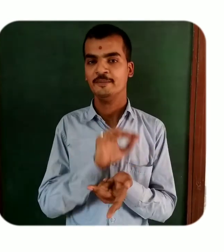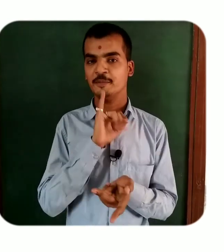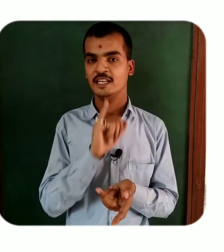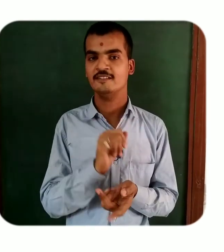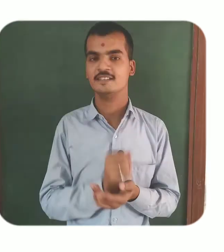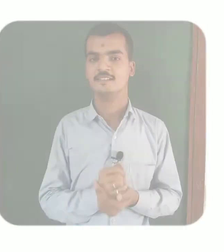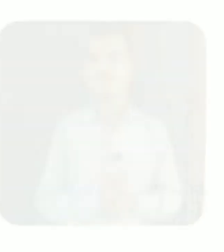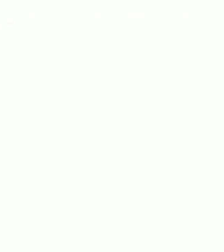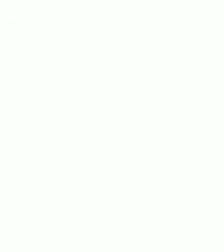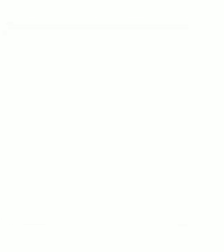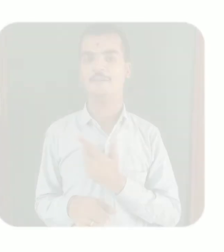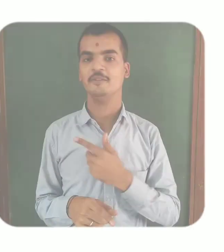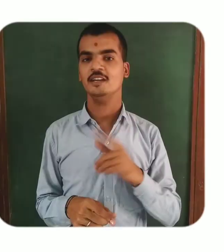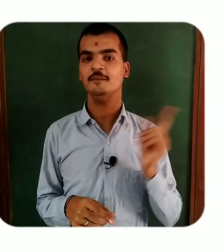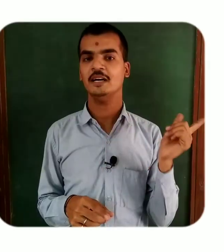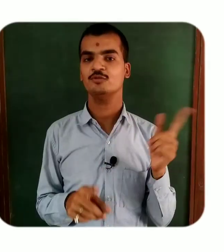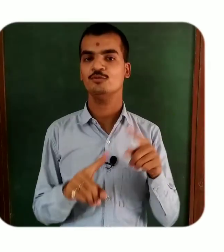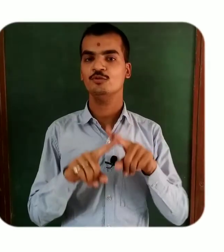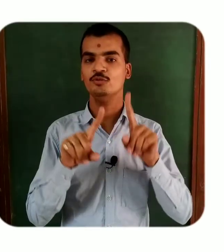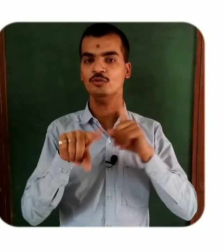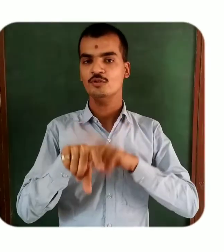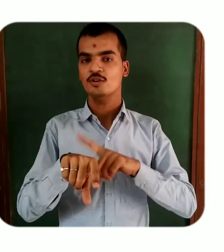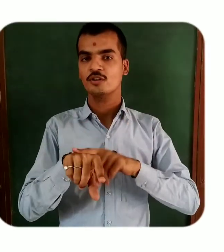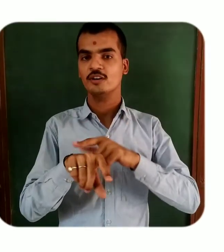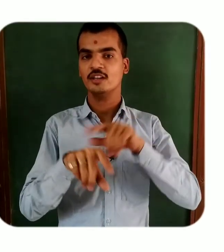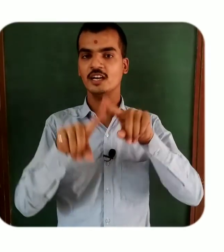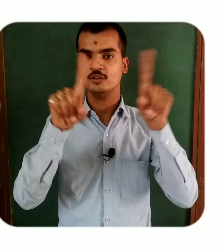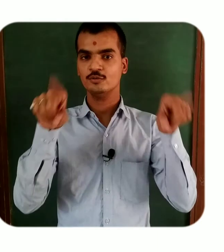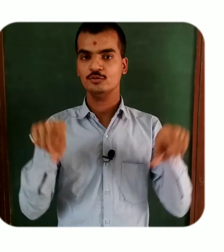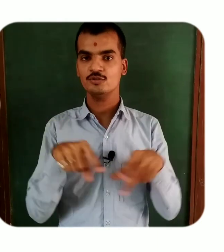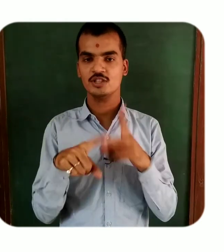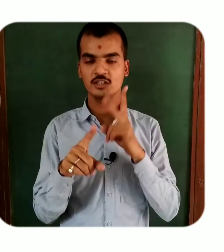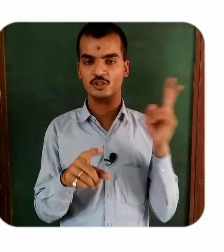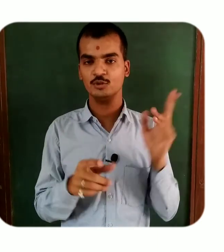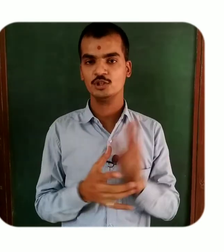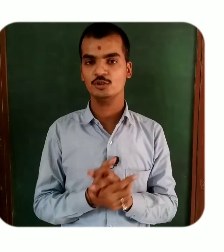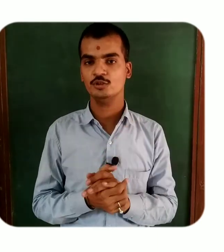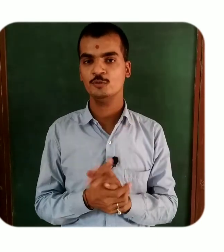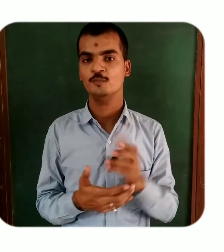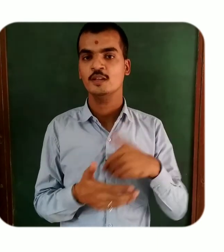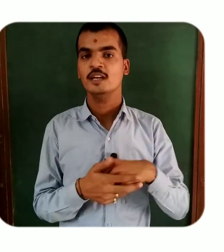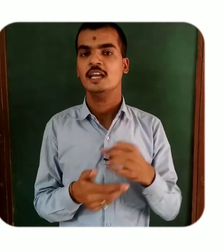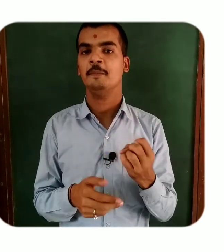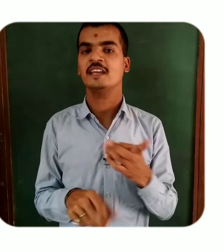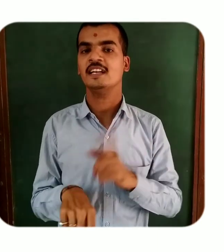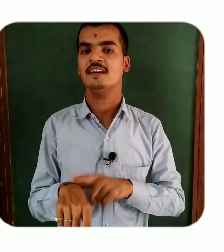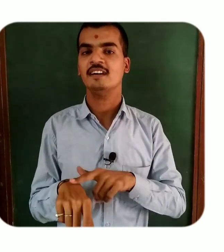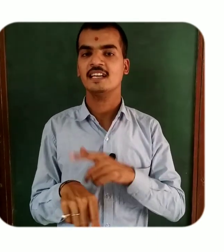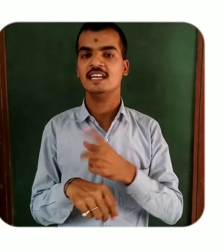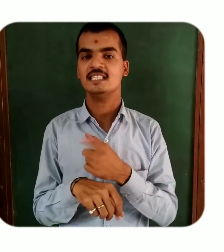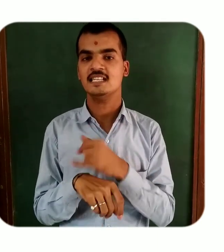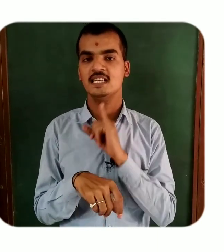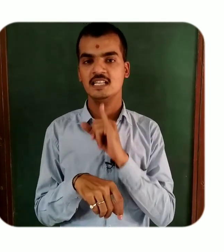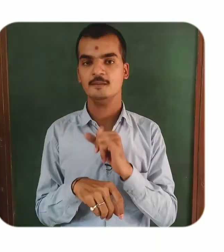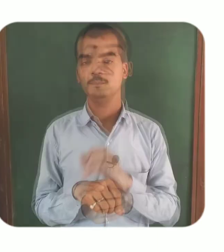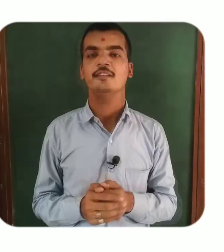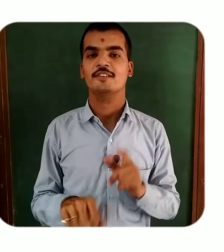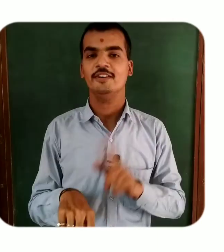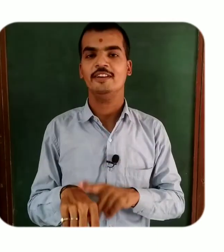લઘુકોણ બનાવે છે. આપણે બાજુનું ઘડિયાળનું ચિત્ર જુઓ તો એમાં કેટલા વાગેલા